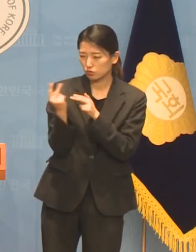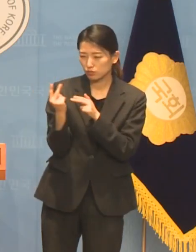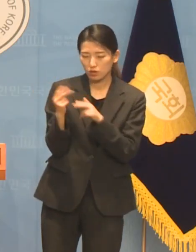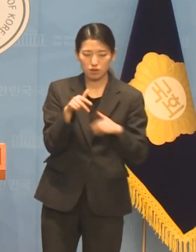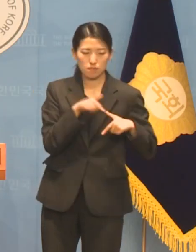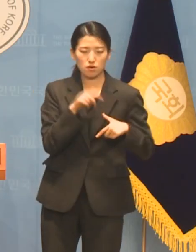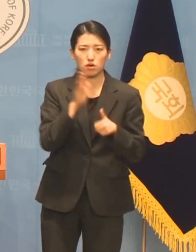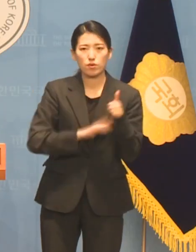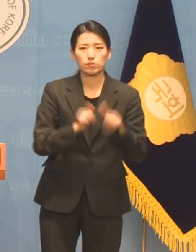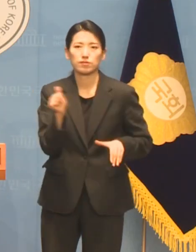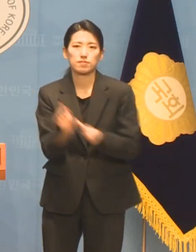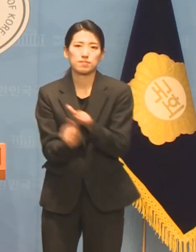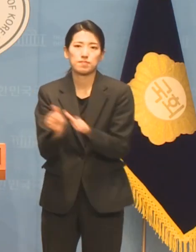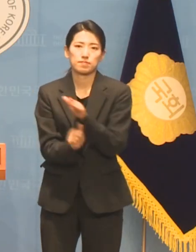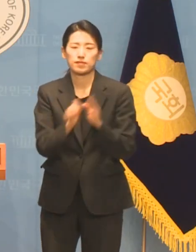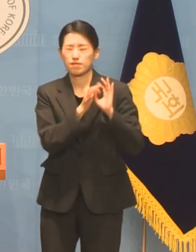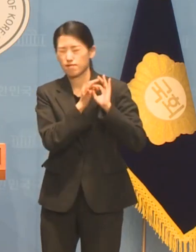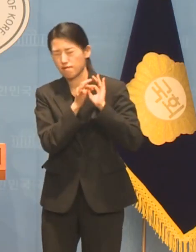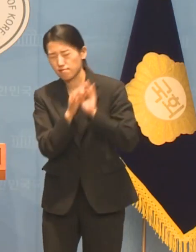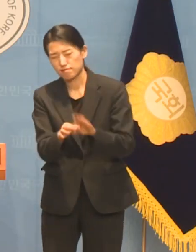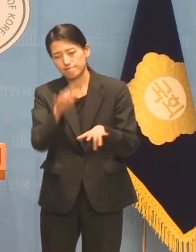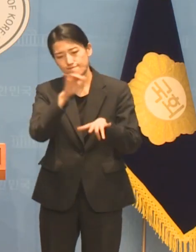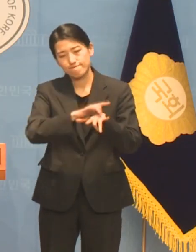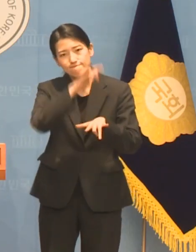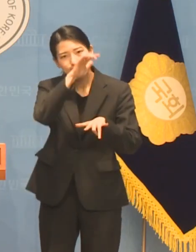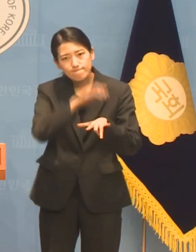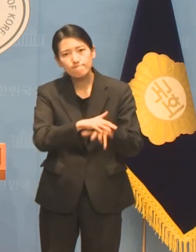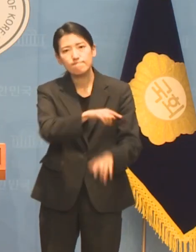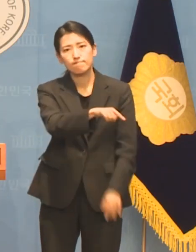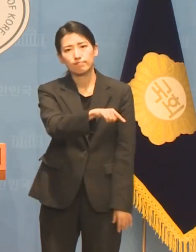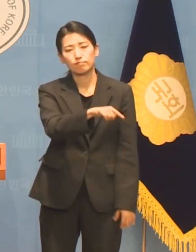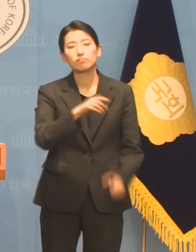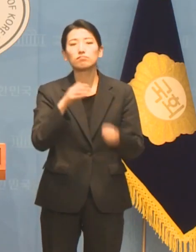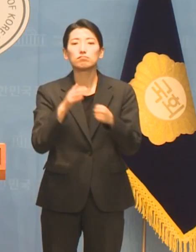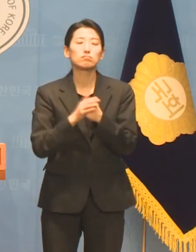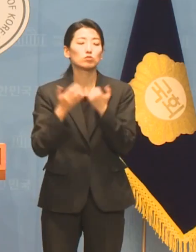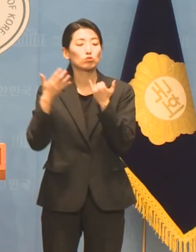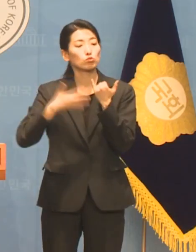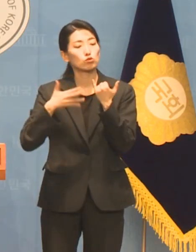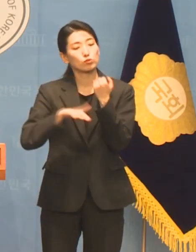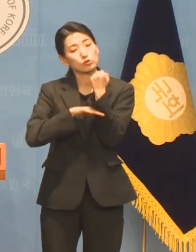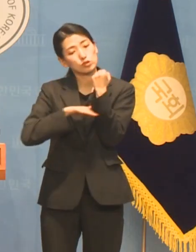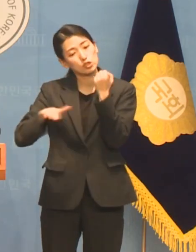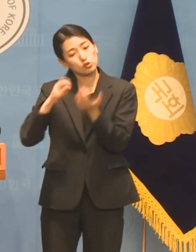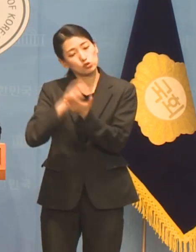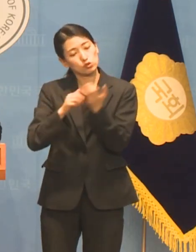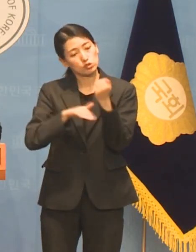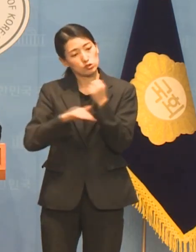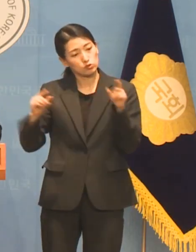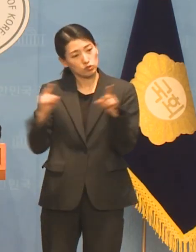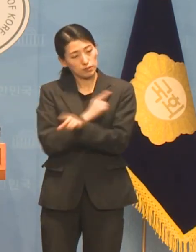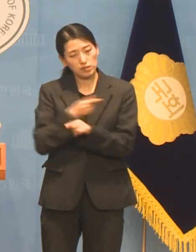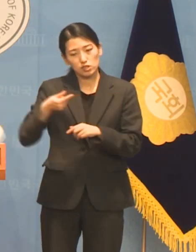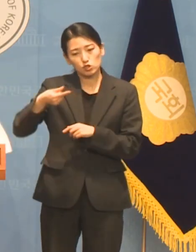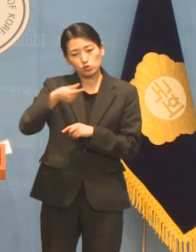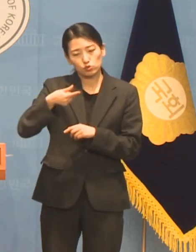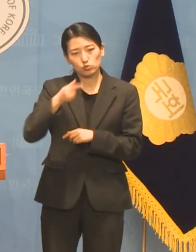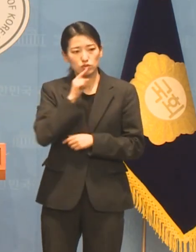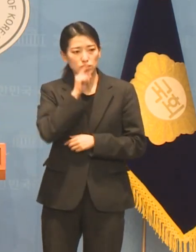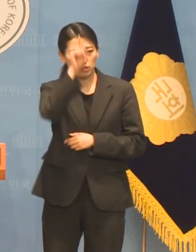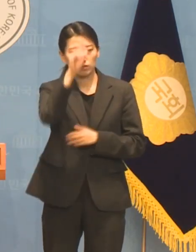콘텐츠를 지속적으로 게시하여 해당 채널을 유튜브 커뮤니티 가이드라인 위반으로 구글 측에 신고 조치하였음을